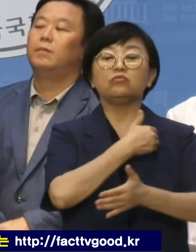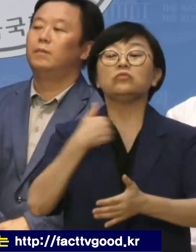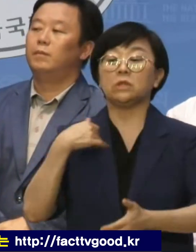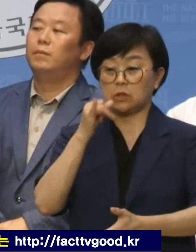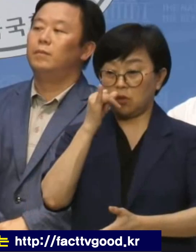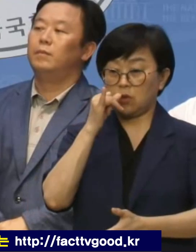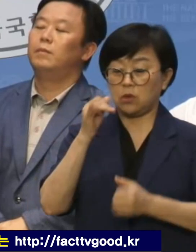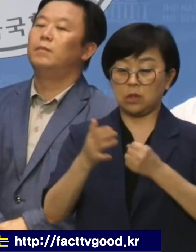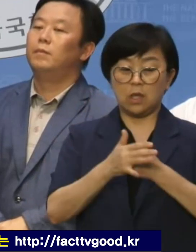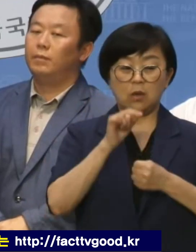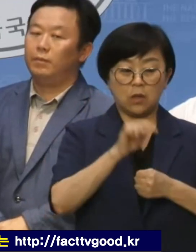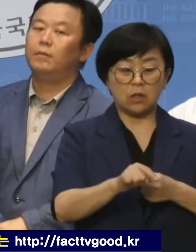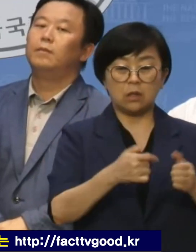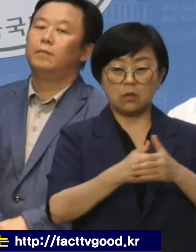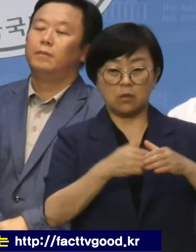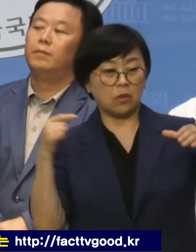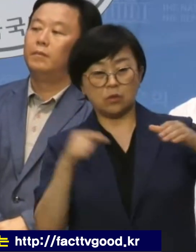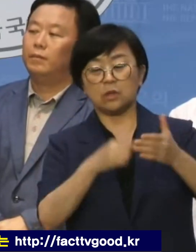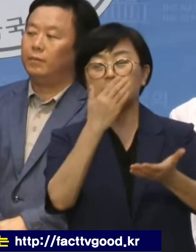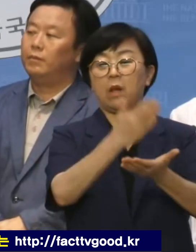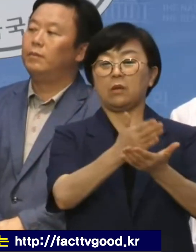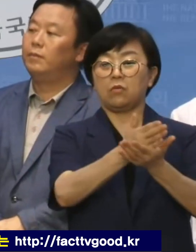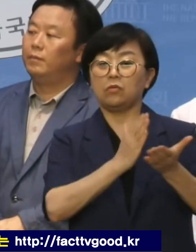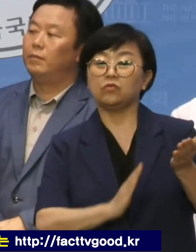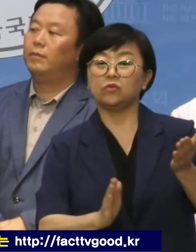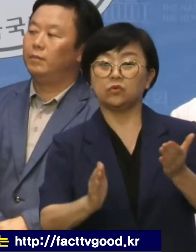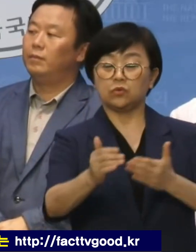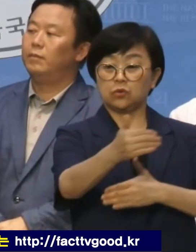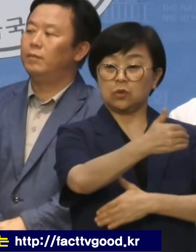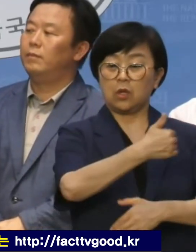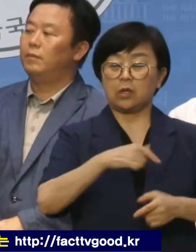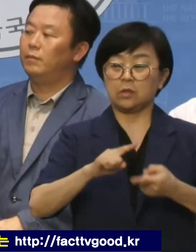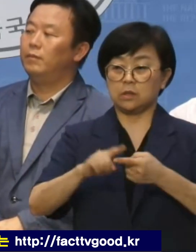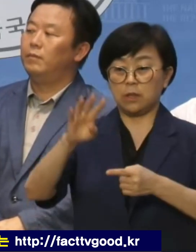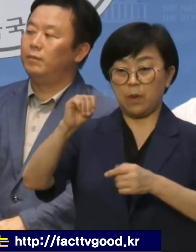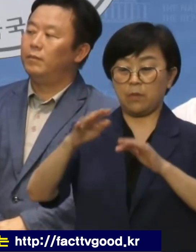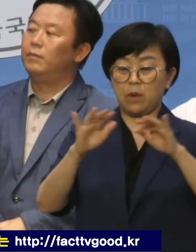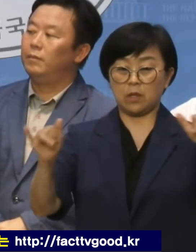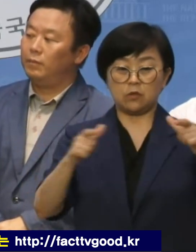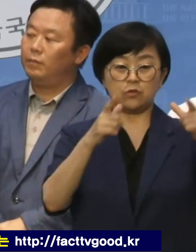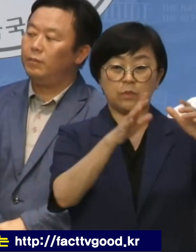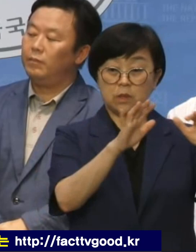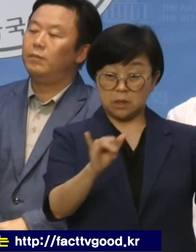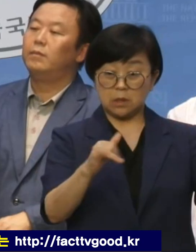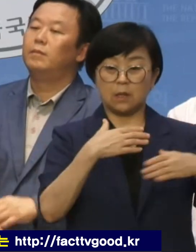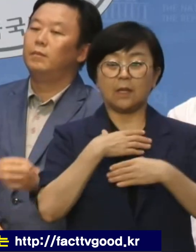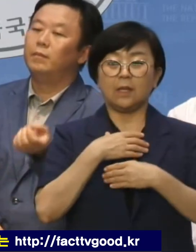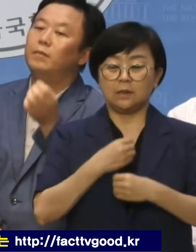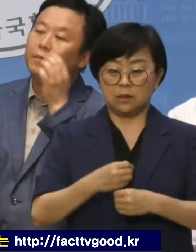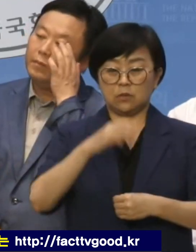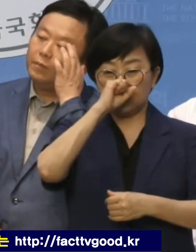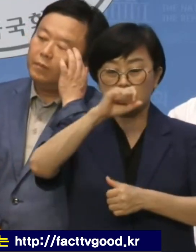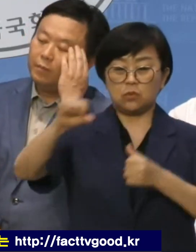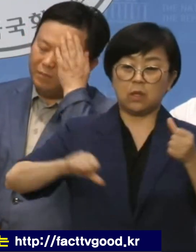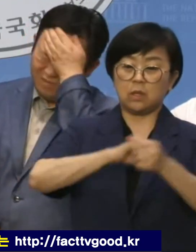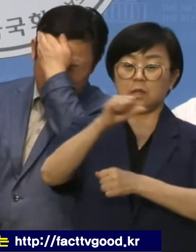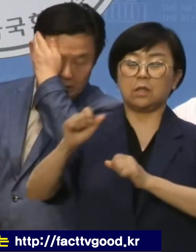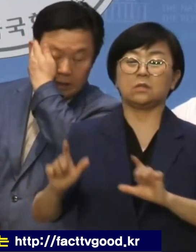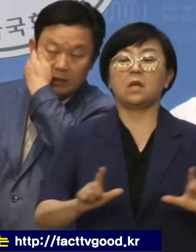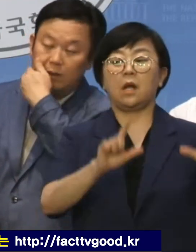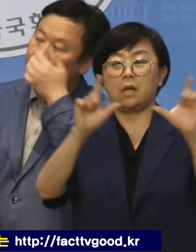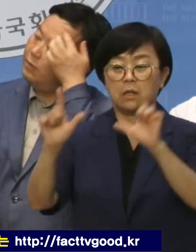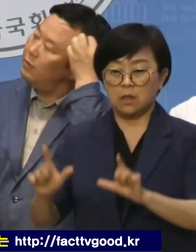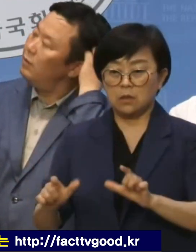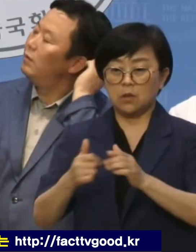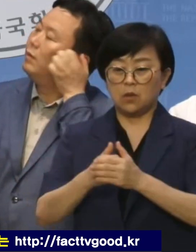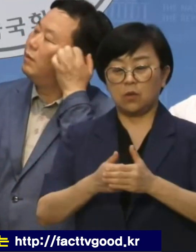있습니다. 저희 가밀지구를 굳이 그렇게 관통하지 않더라도 저희 4만 명의 저희 가밀지구 주민들이 안전하고 쾌적한 환경에 살 수 있도록 해당 노선